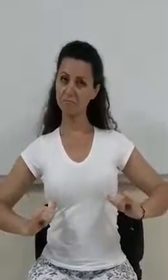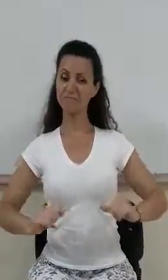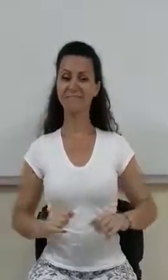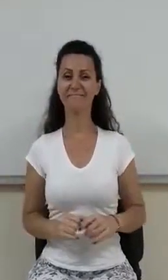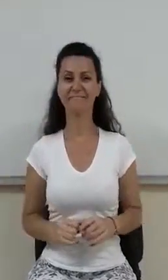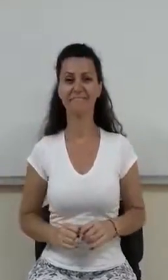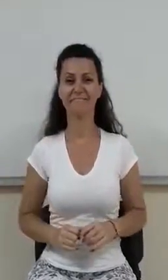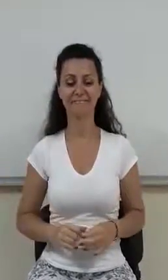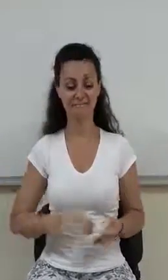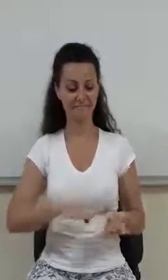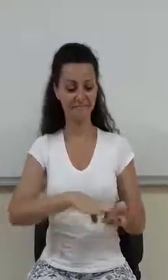Mezun,